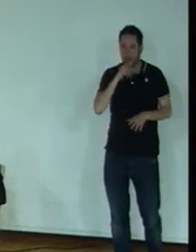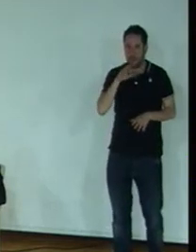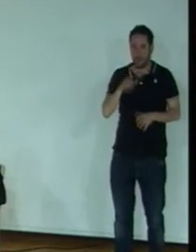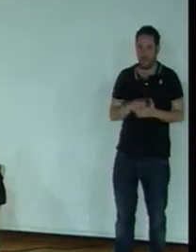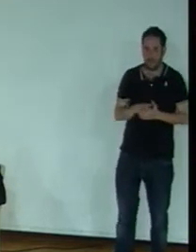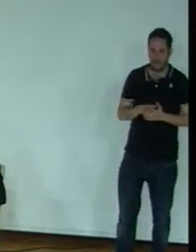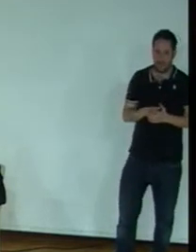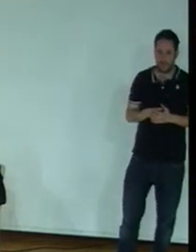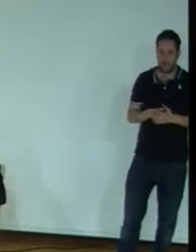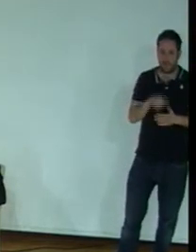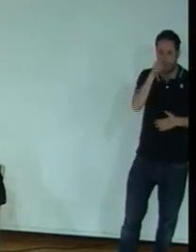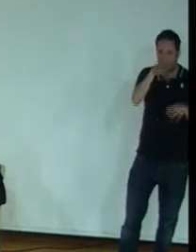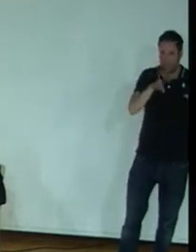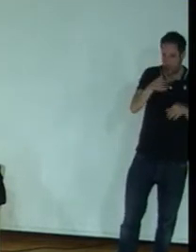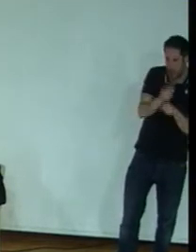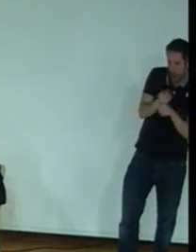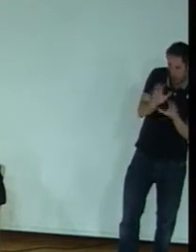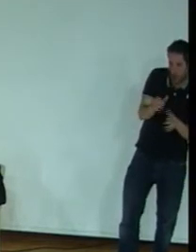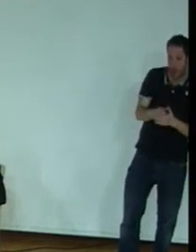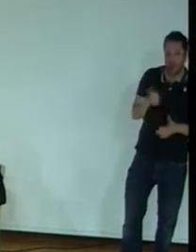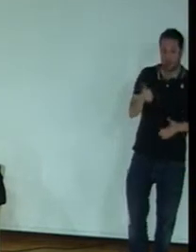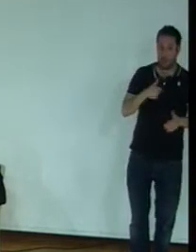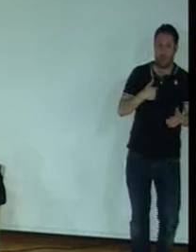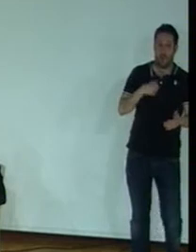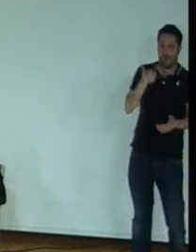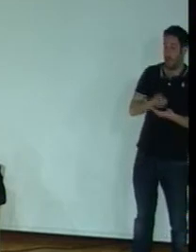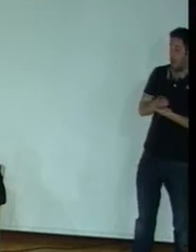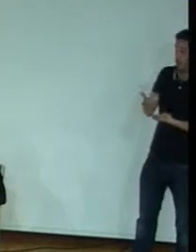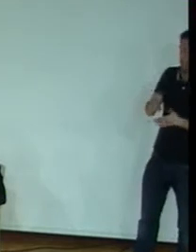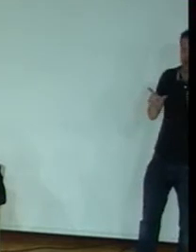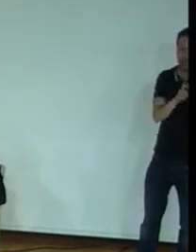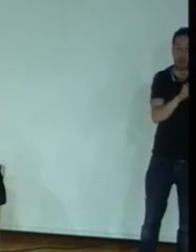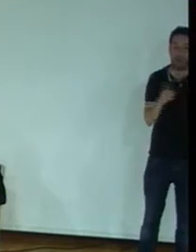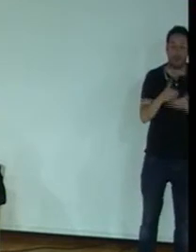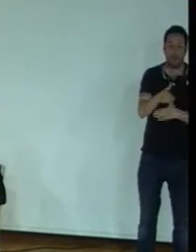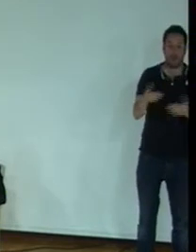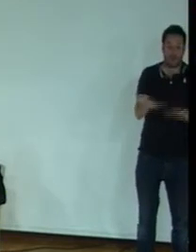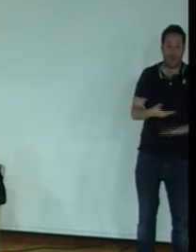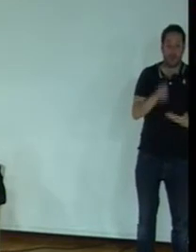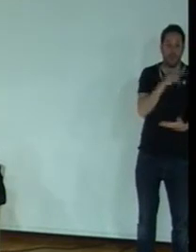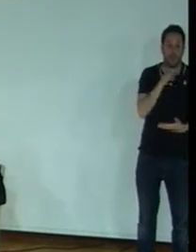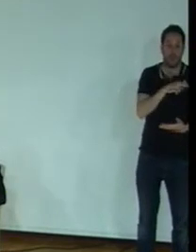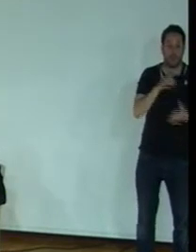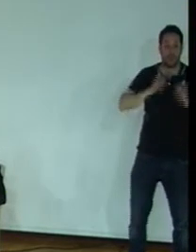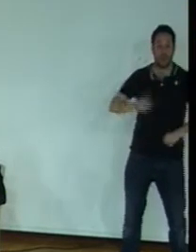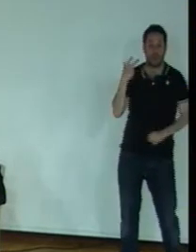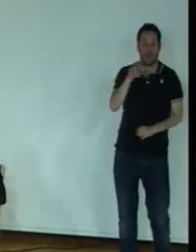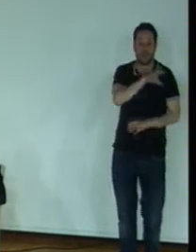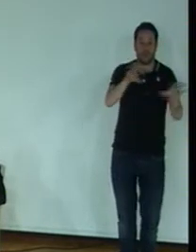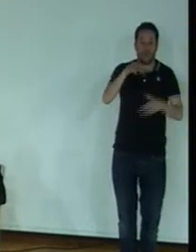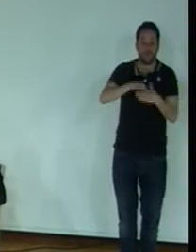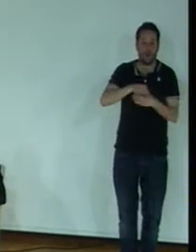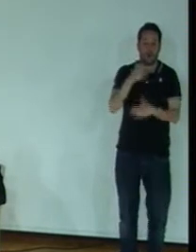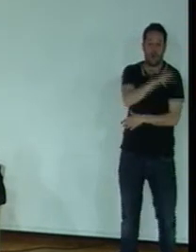nom. Alors, je vais d'abord une info. Donc, le projet de loi état d'urgence vient de passer au Sénat. Donc 348 votants,